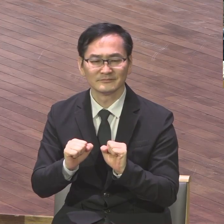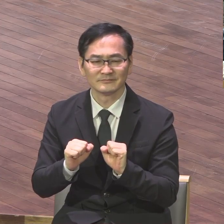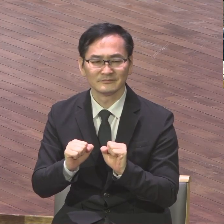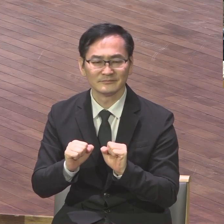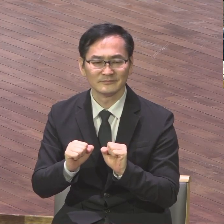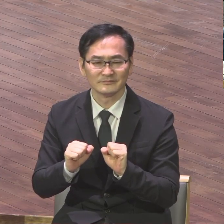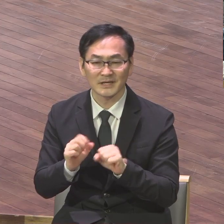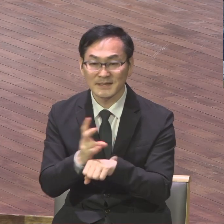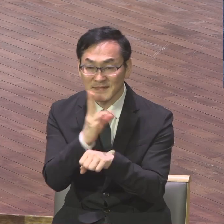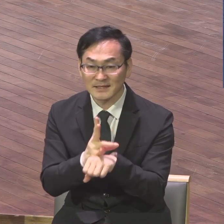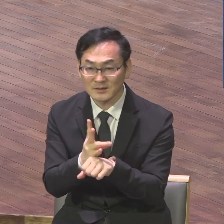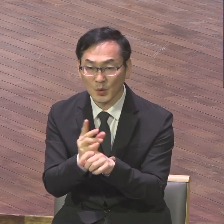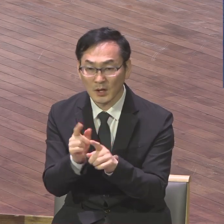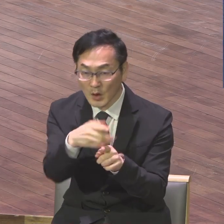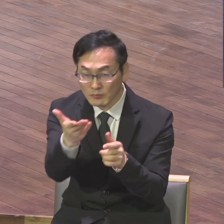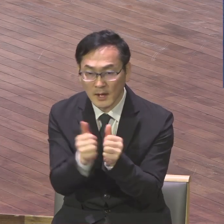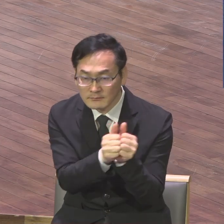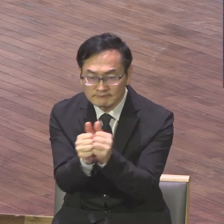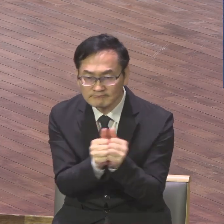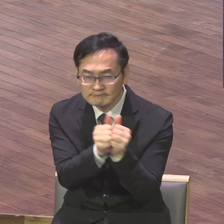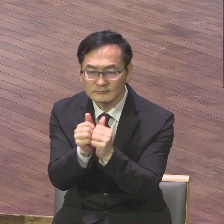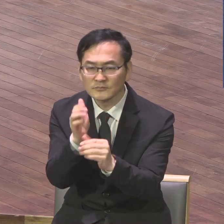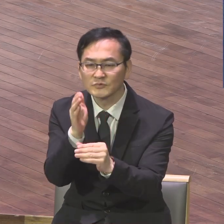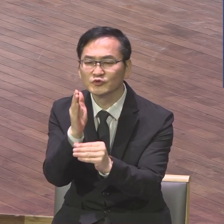24시 여러분과 동행하고 계신다고.